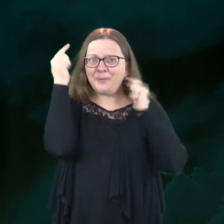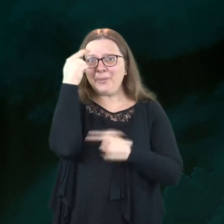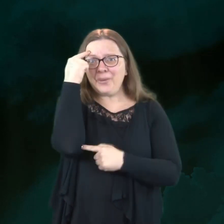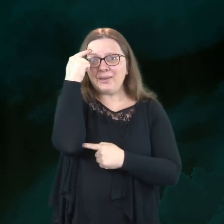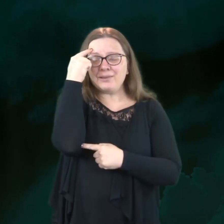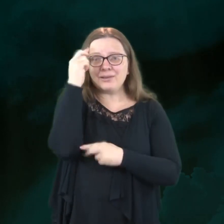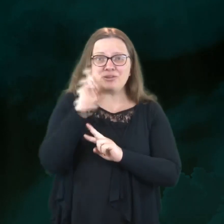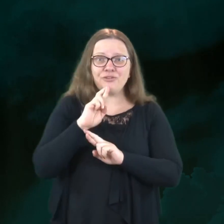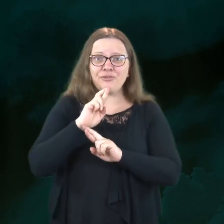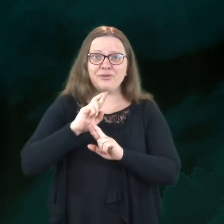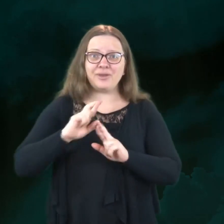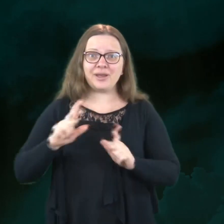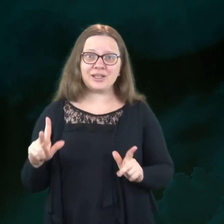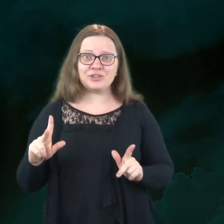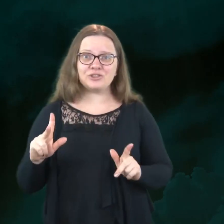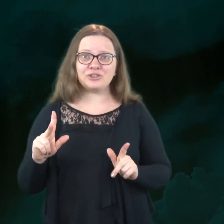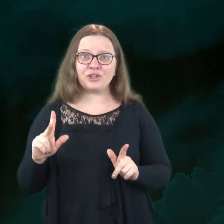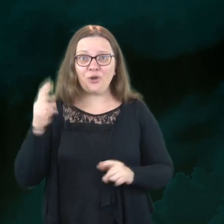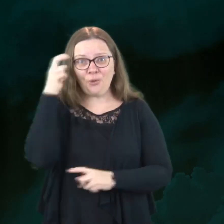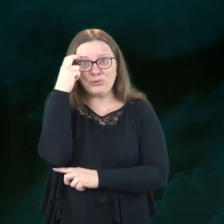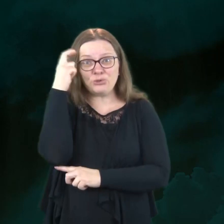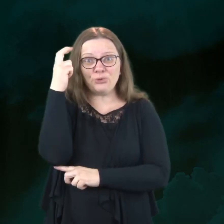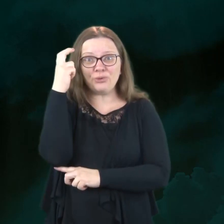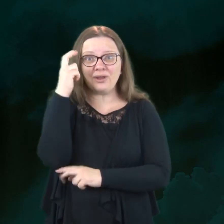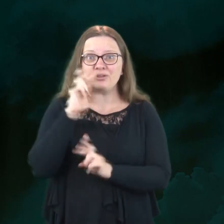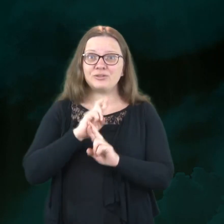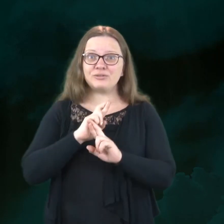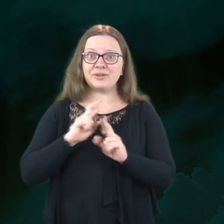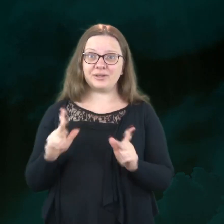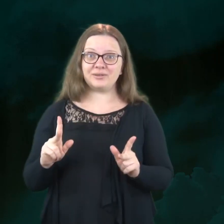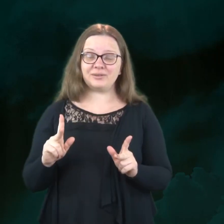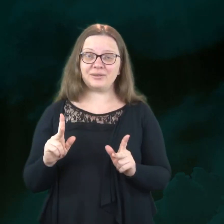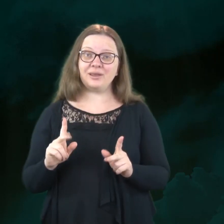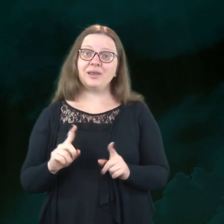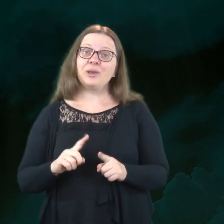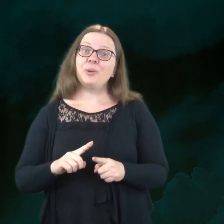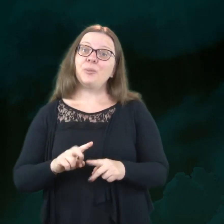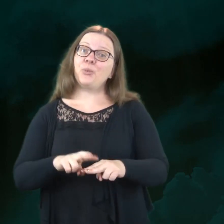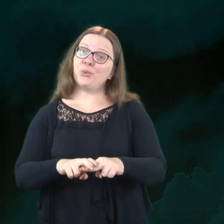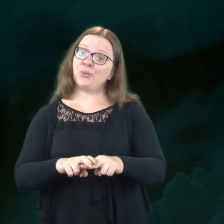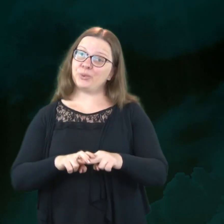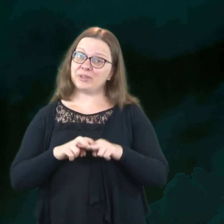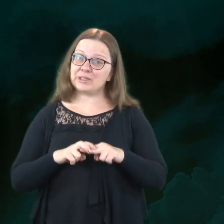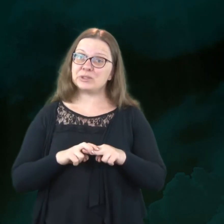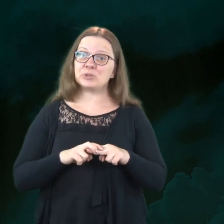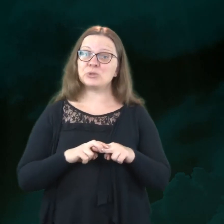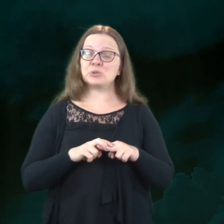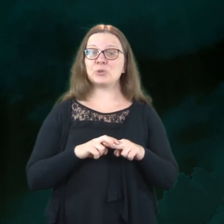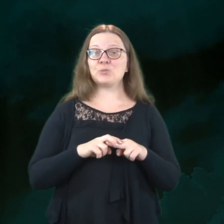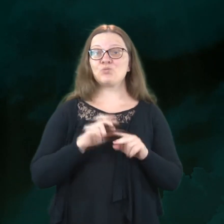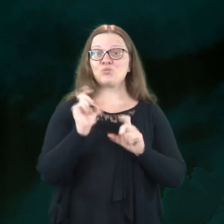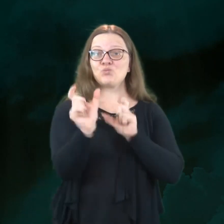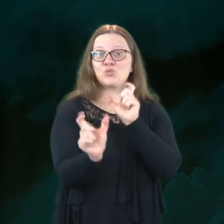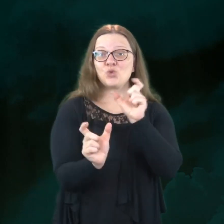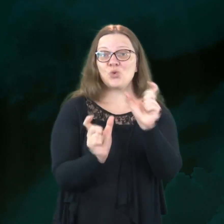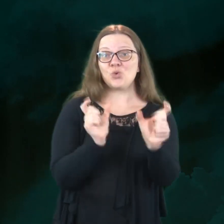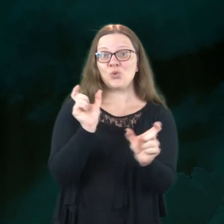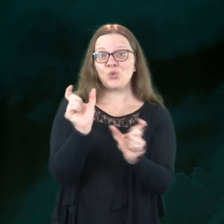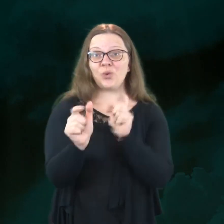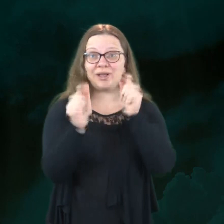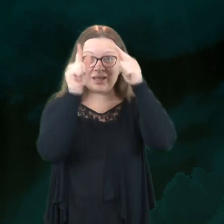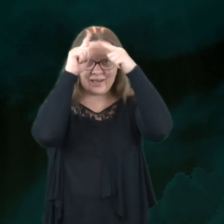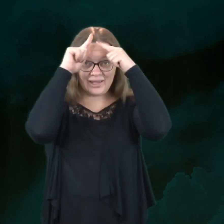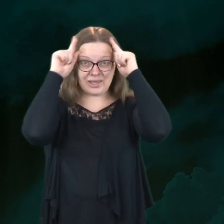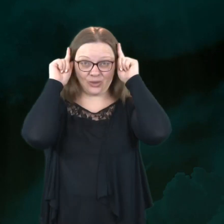pano de fundo da época. Até os gregos que creram, eles sofrem discriminação, eles